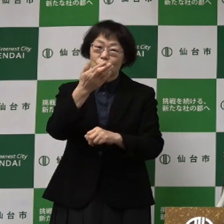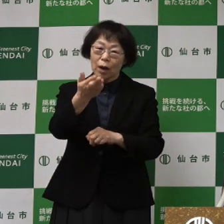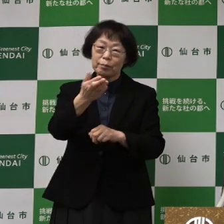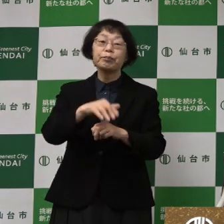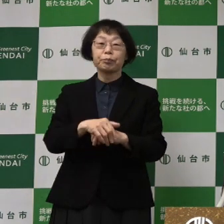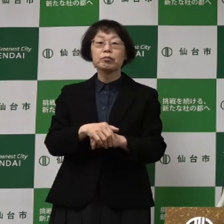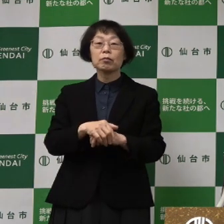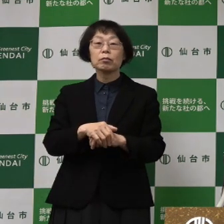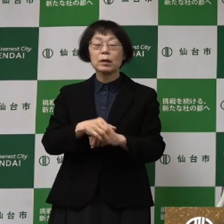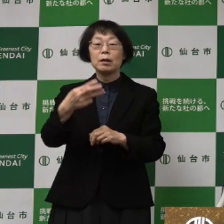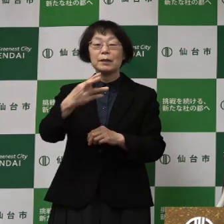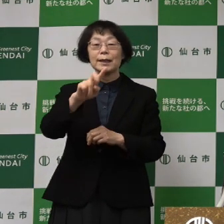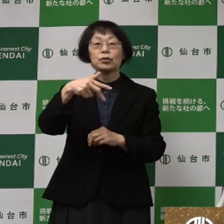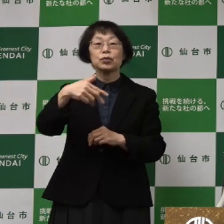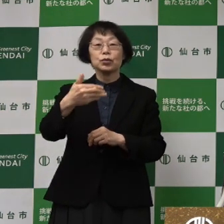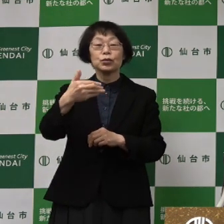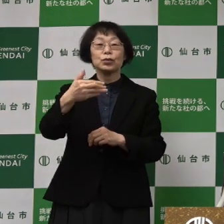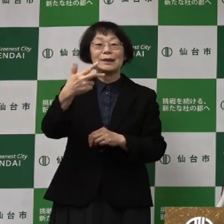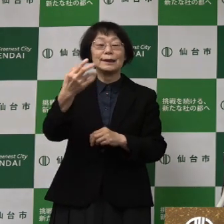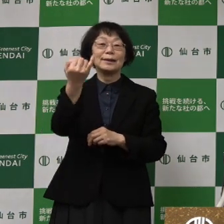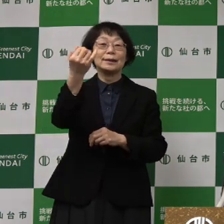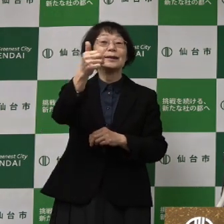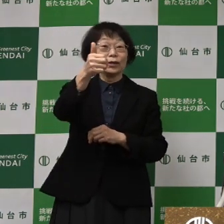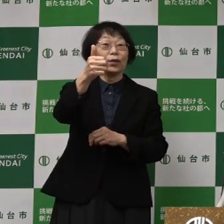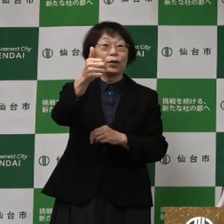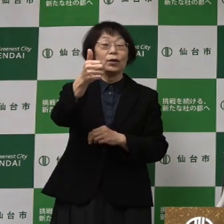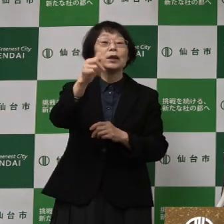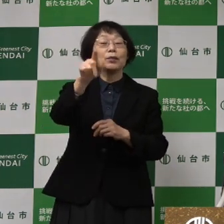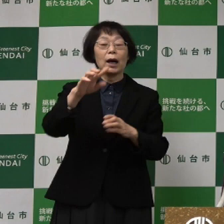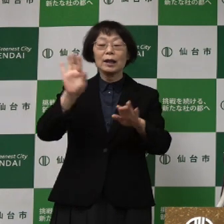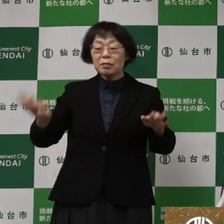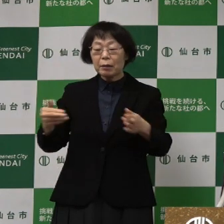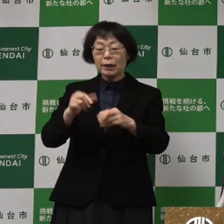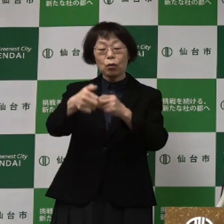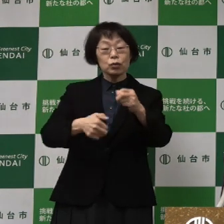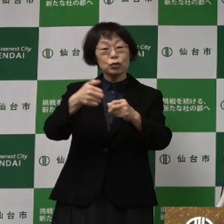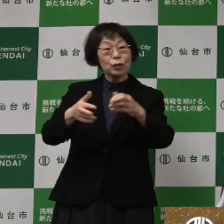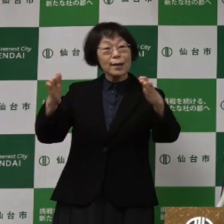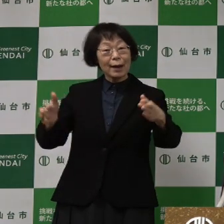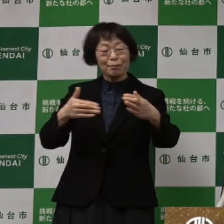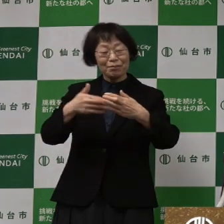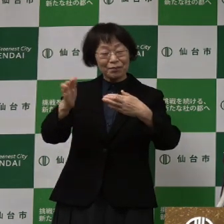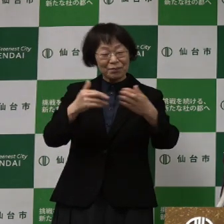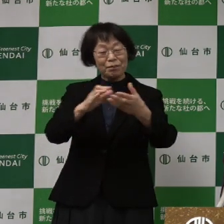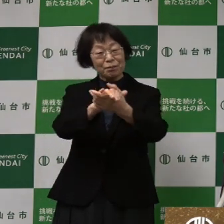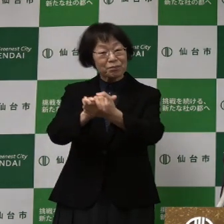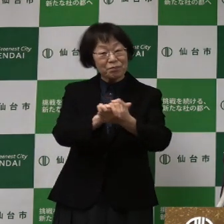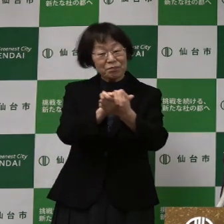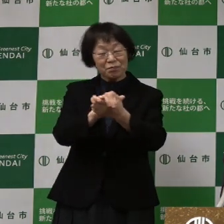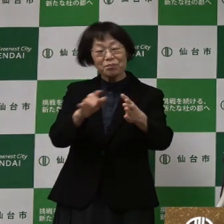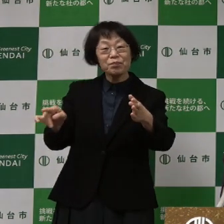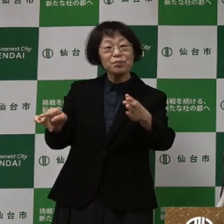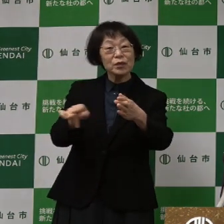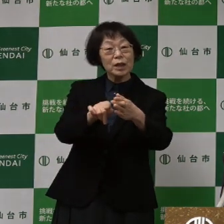ね、これまで50年近くにわたって培ってきた、交流です。